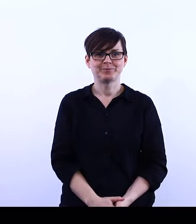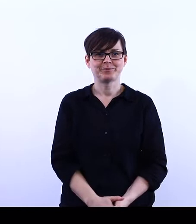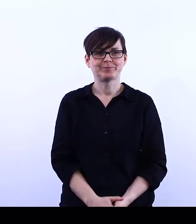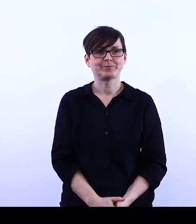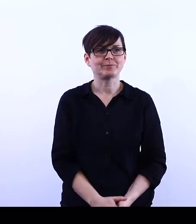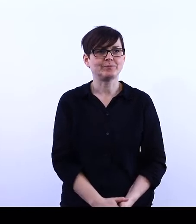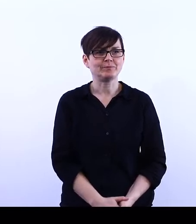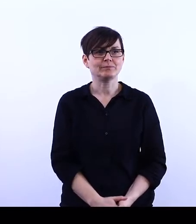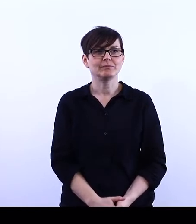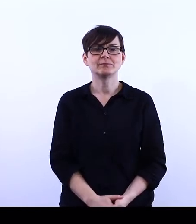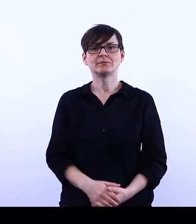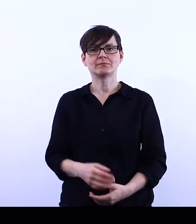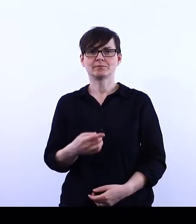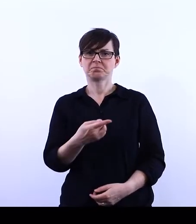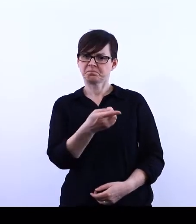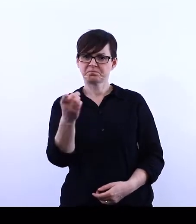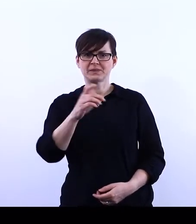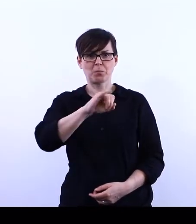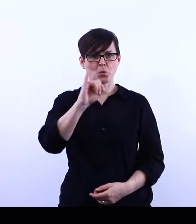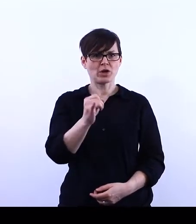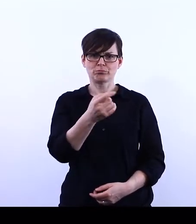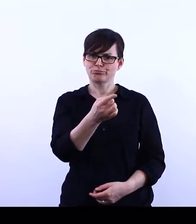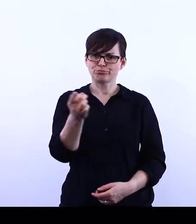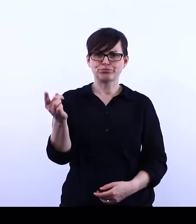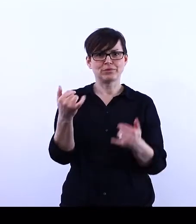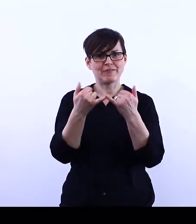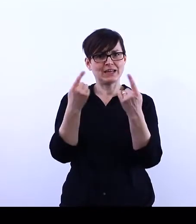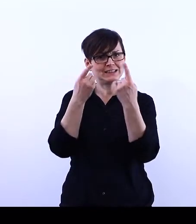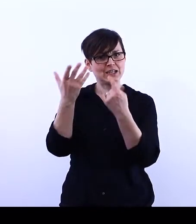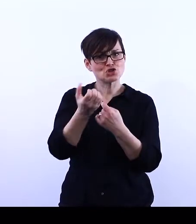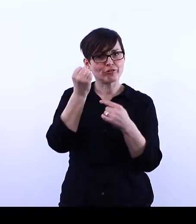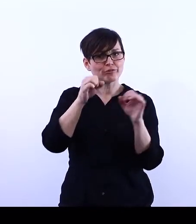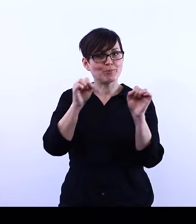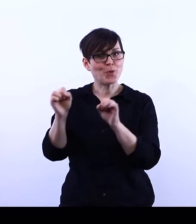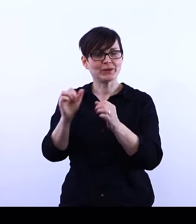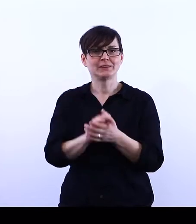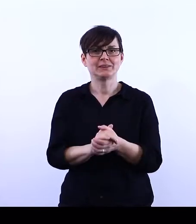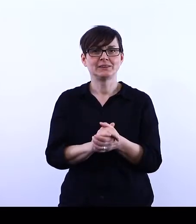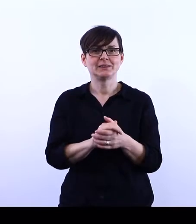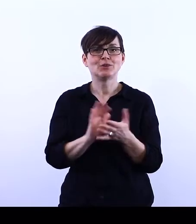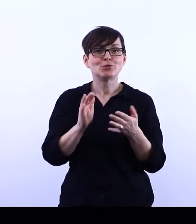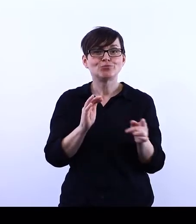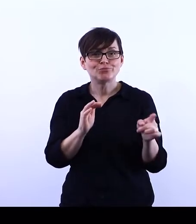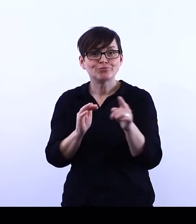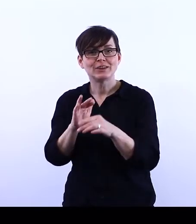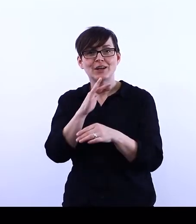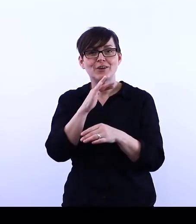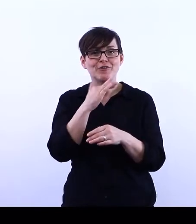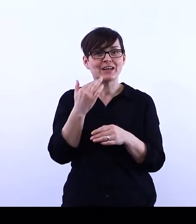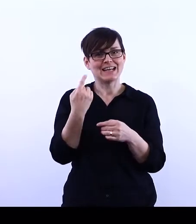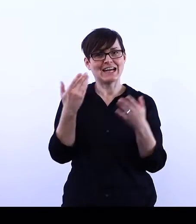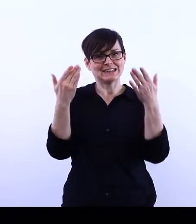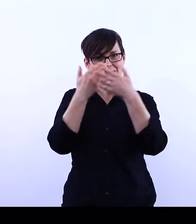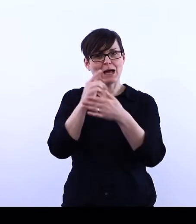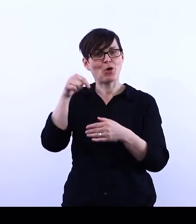Wie machen das unsere Projekte? Wie können sie das erreichen? Ich glaube, viele von euch haben gestern Abend auch die Keynote von Amy